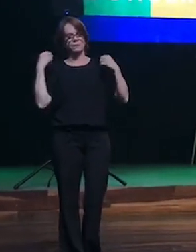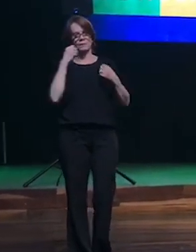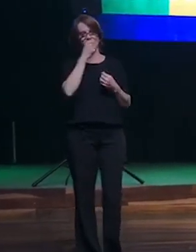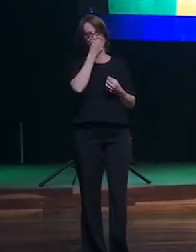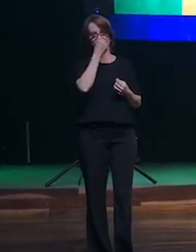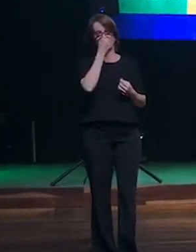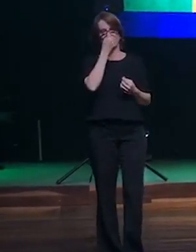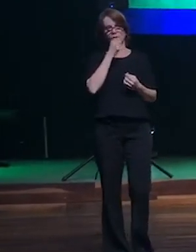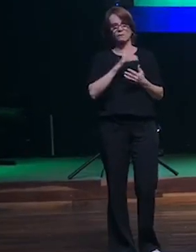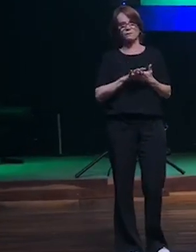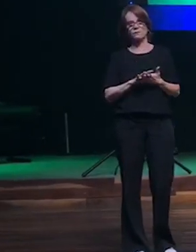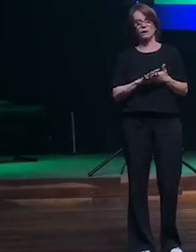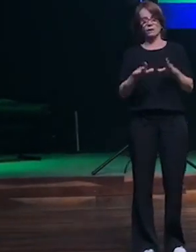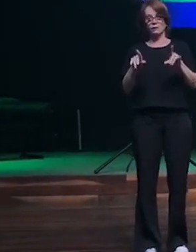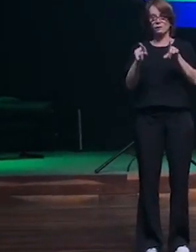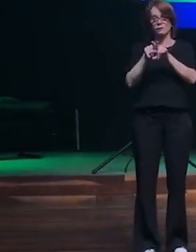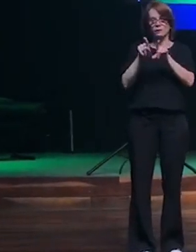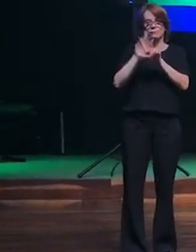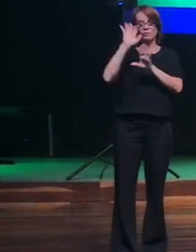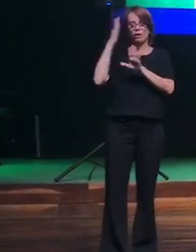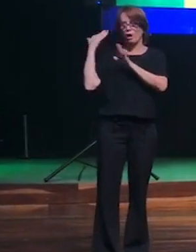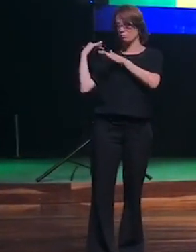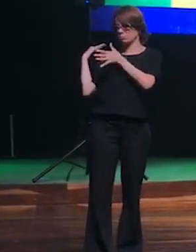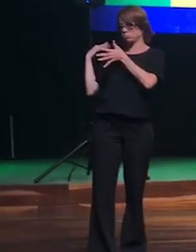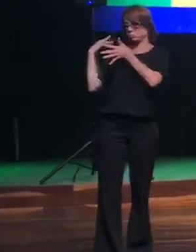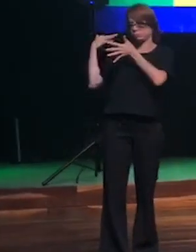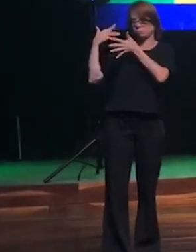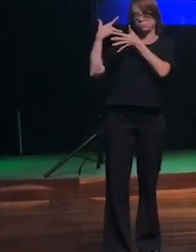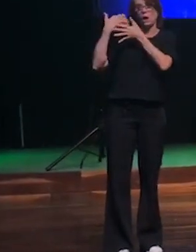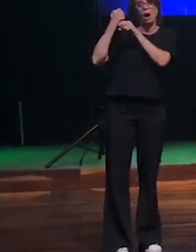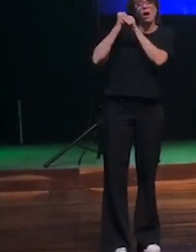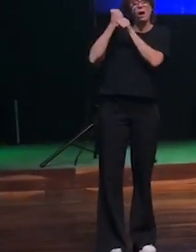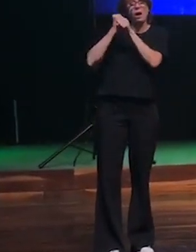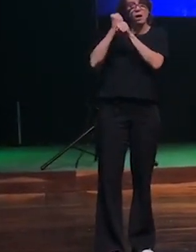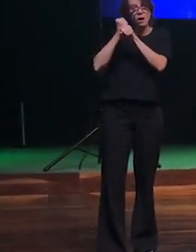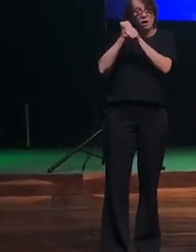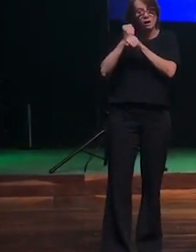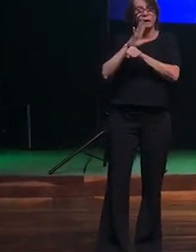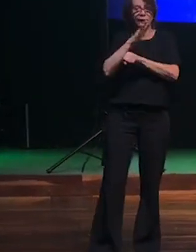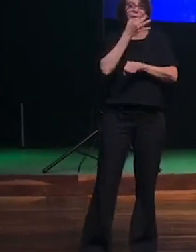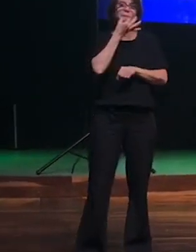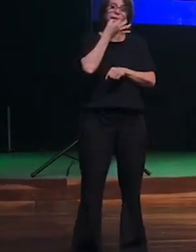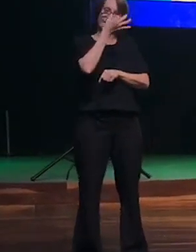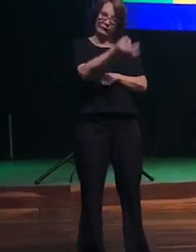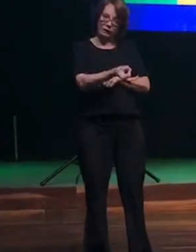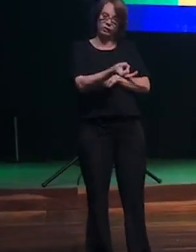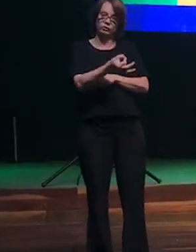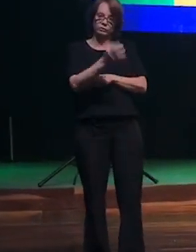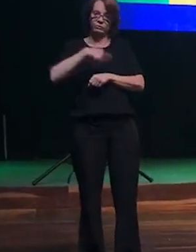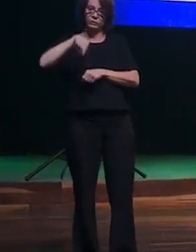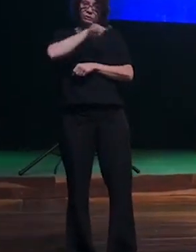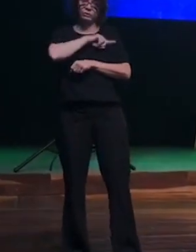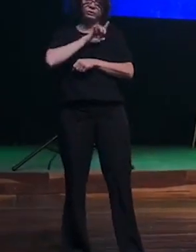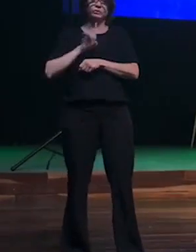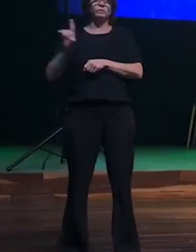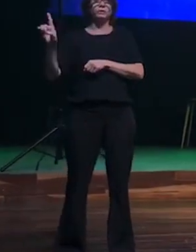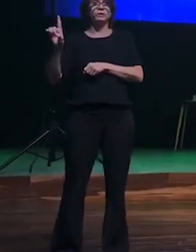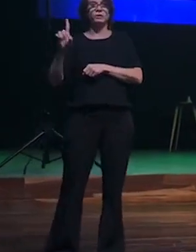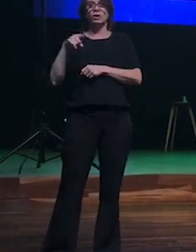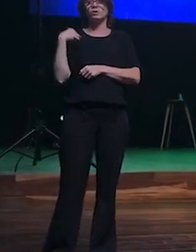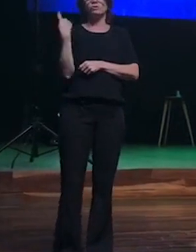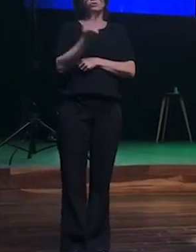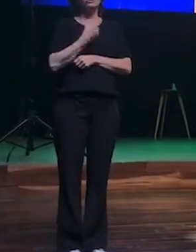Durante muito tempo, e aqui vai uma crítica a nós de direita, a gente ficou, e ainda permanece às vezes,